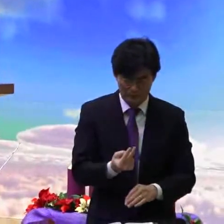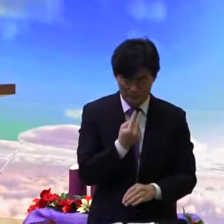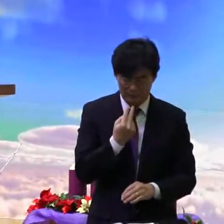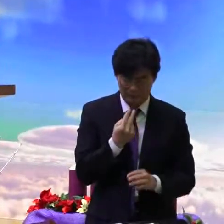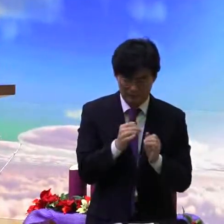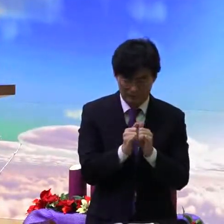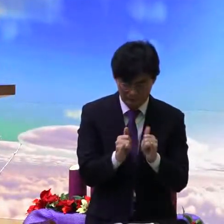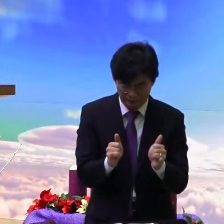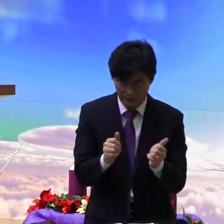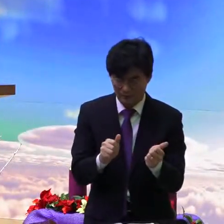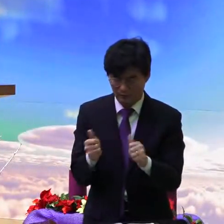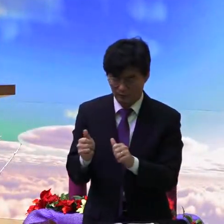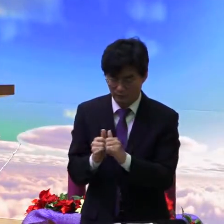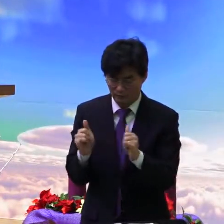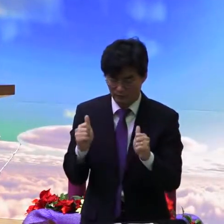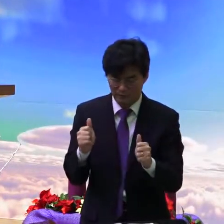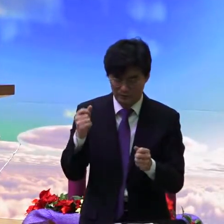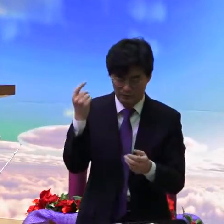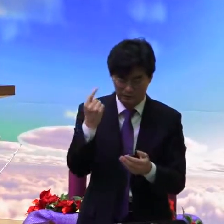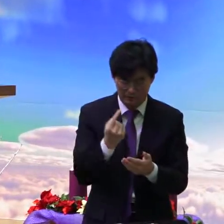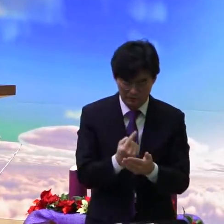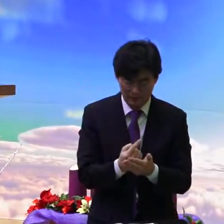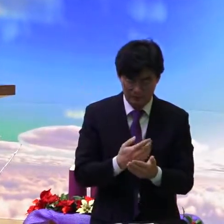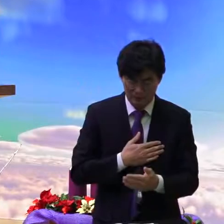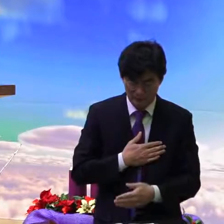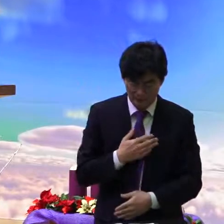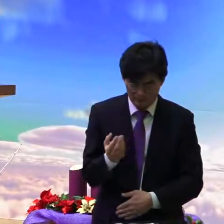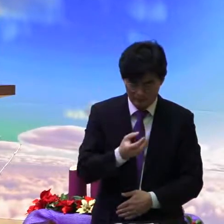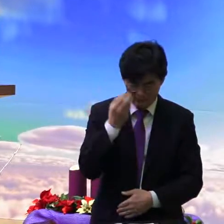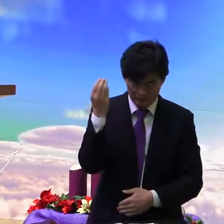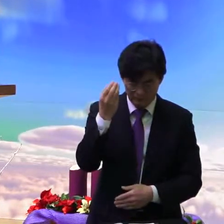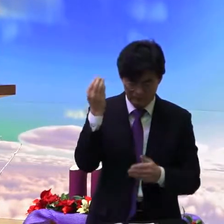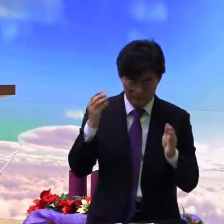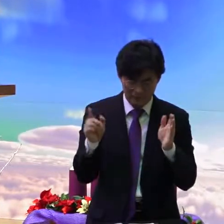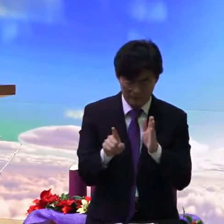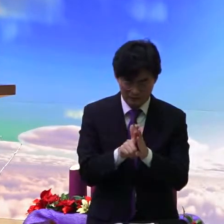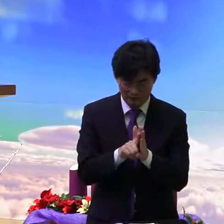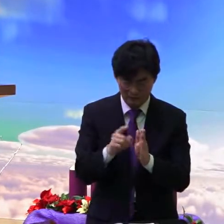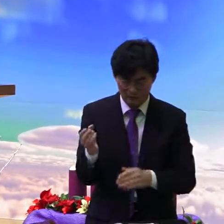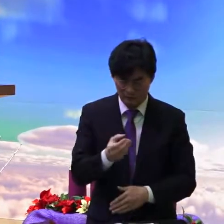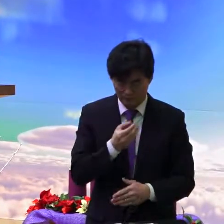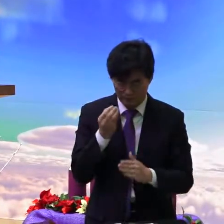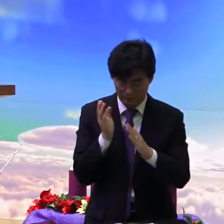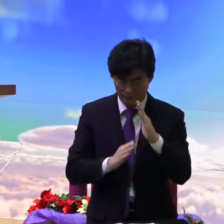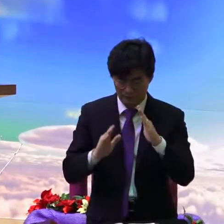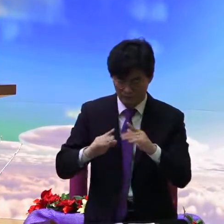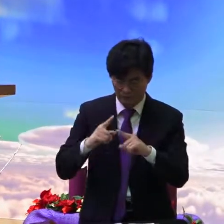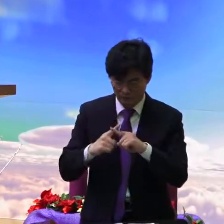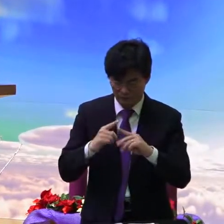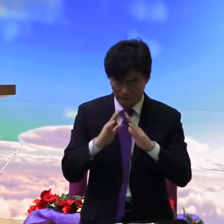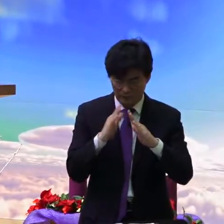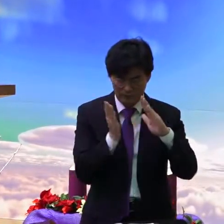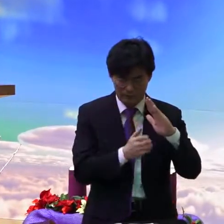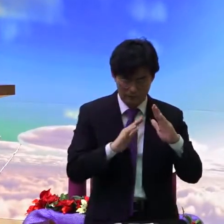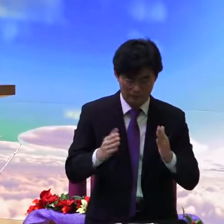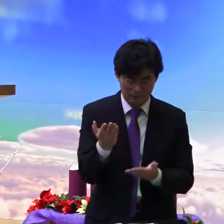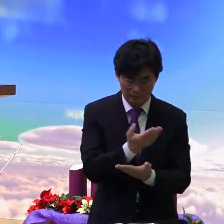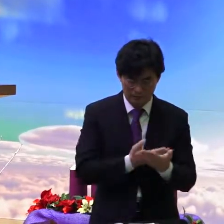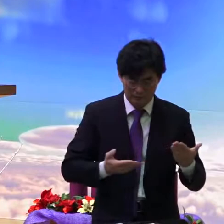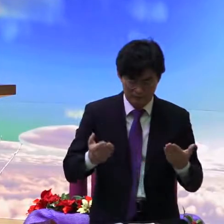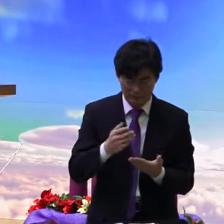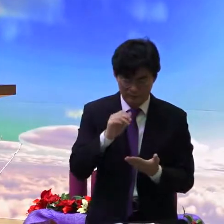살아있는 자와 죽은 자를 심판하러 오십니다. 나는 성령을 믿으며 거룩한 공교회와